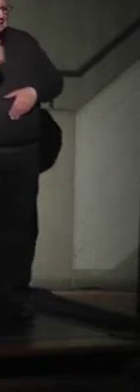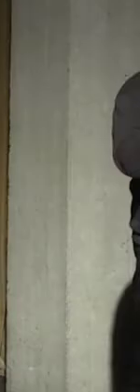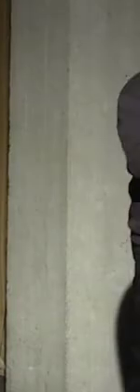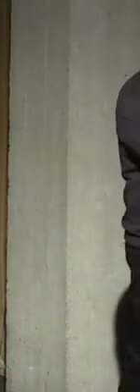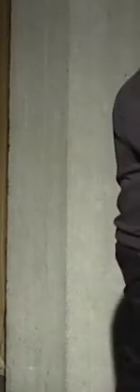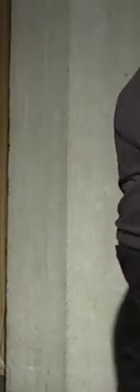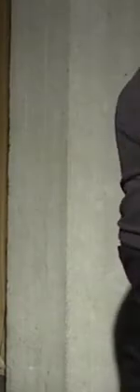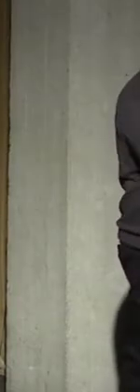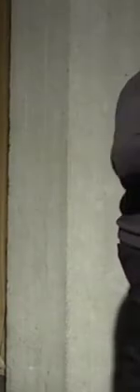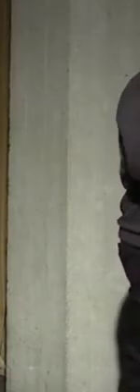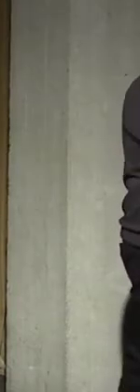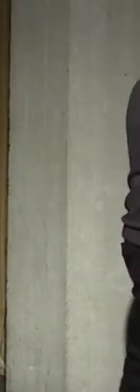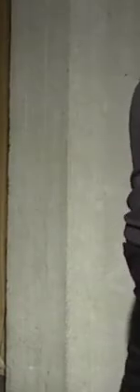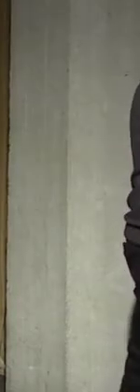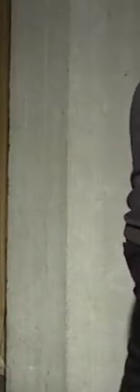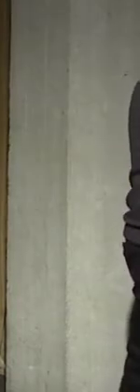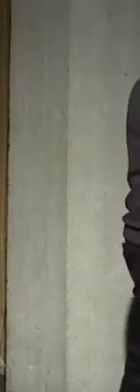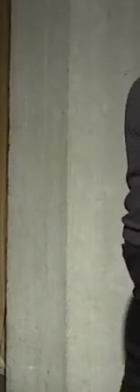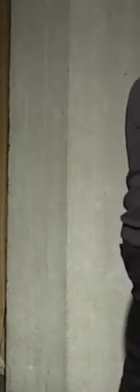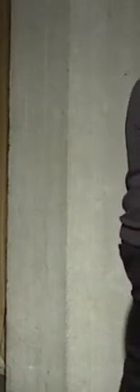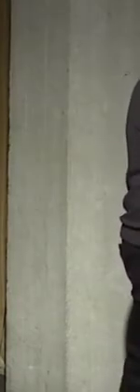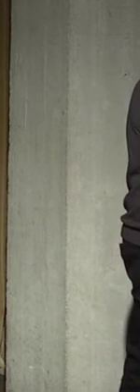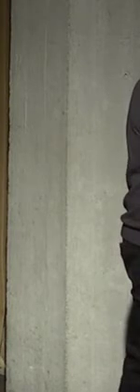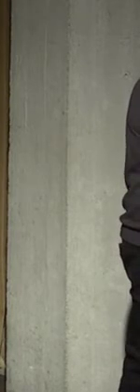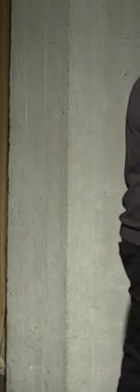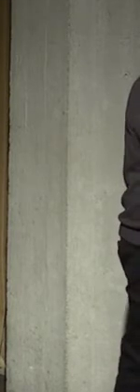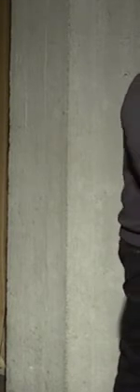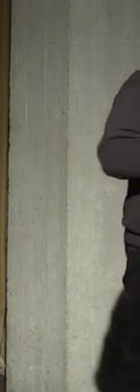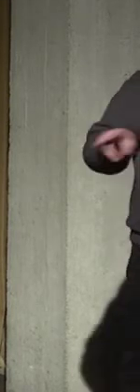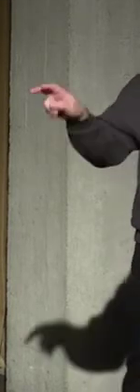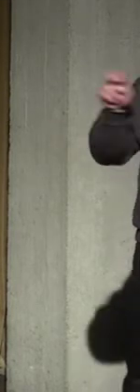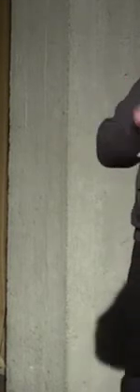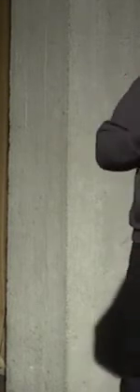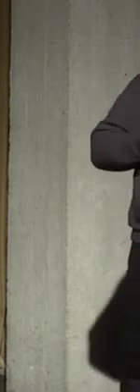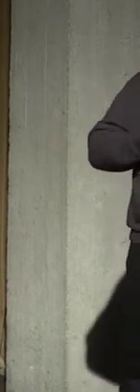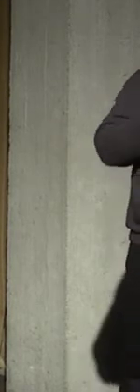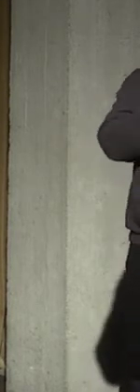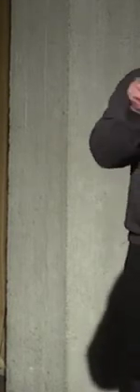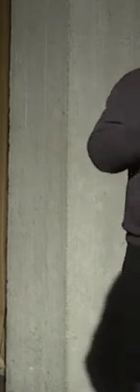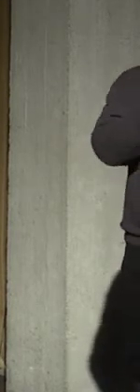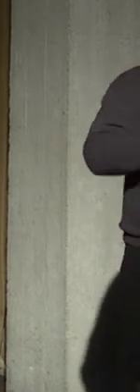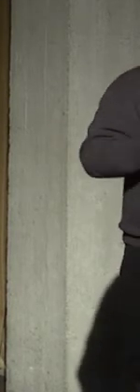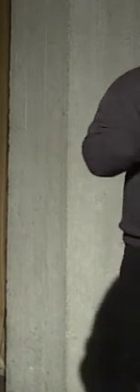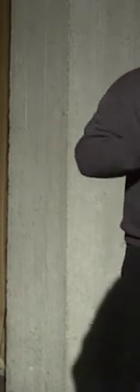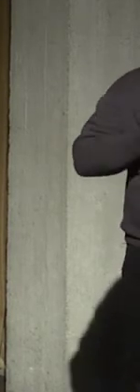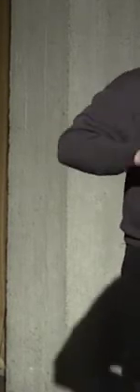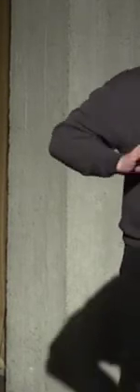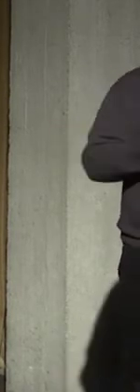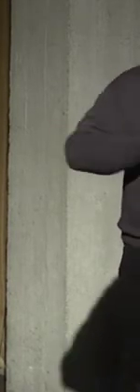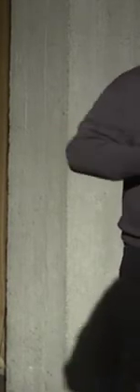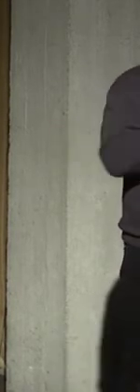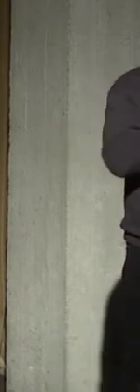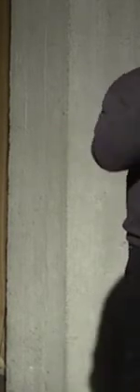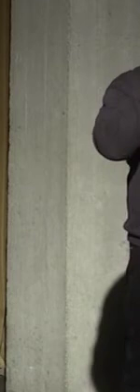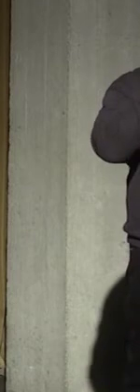zu fahren. Auch beim Markt der Möglichkeiten waren Sie in Ihrer Funktion als Vorsitzender des Seniorenbeirates immer wieder aktiv und haben viele gute